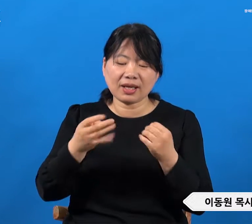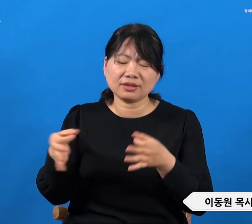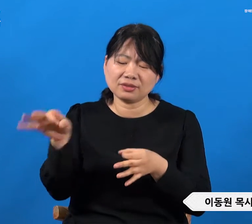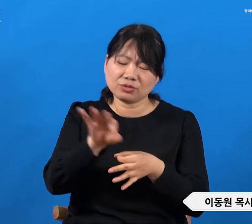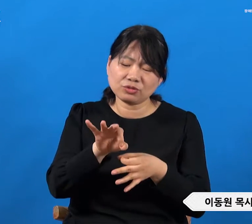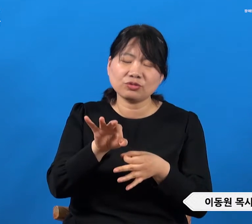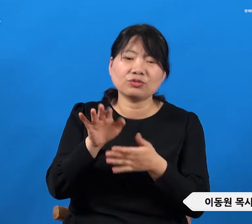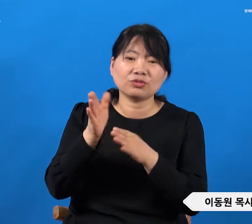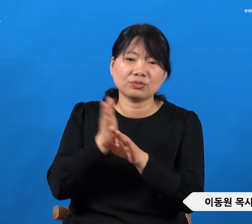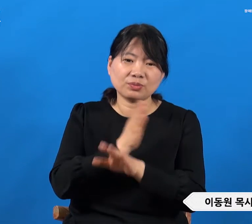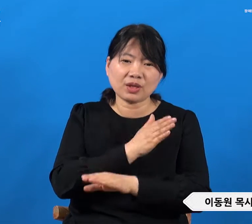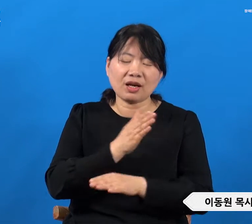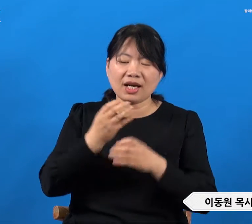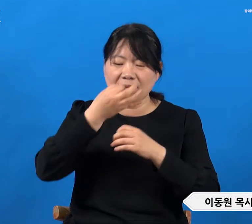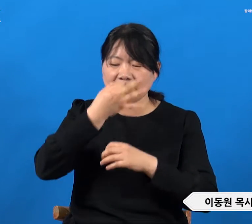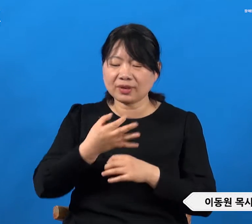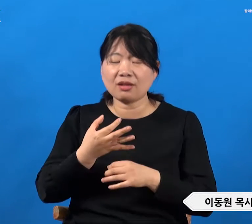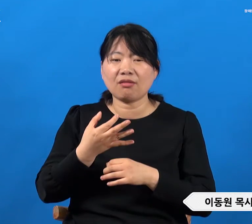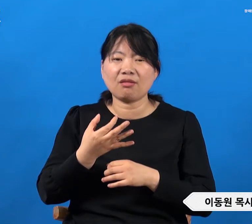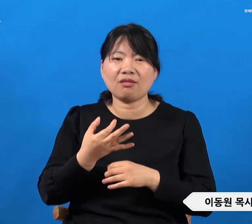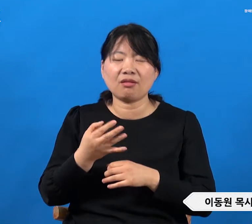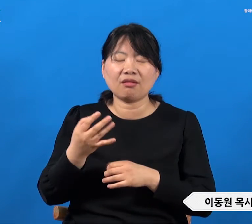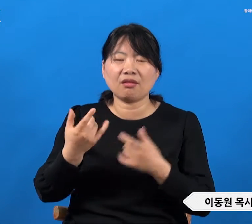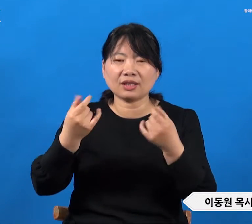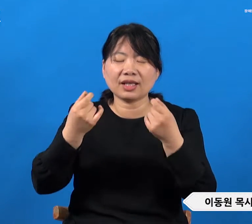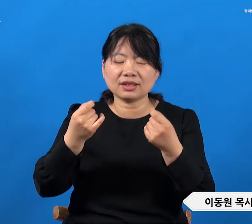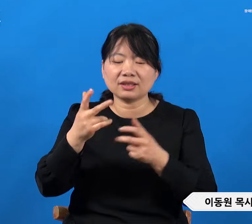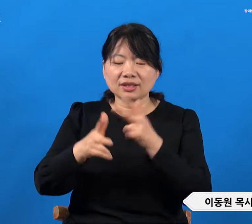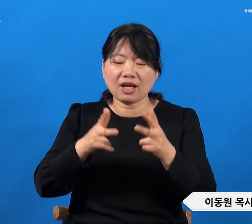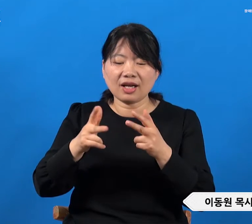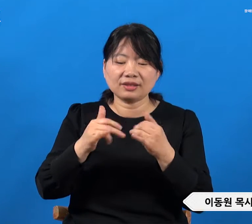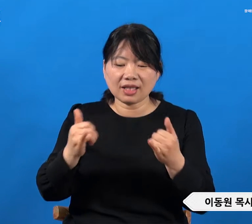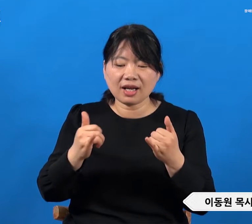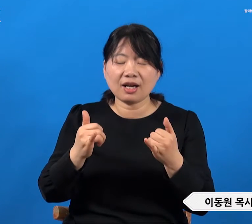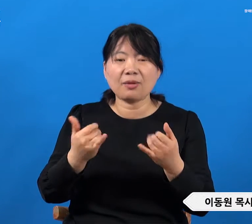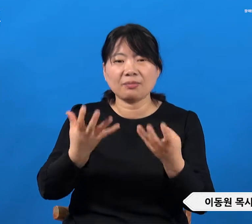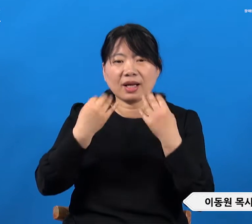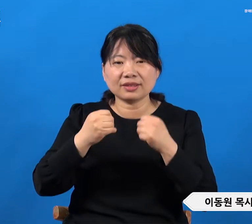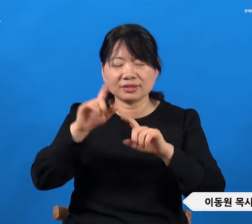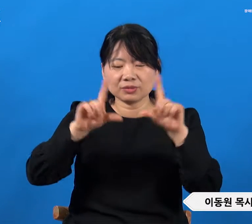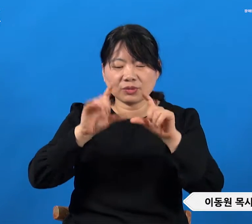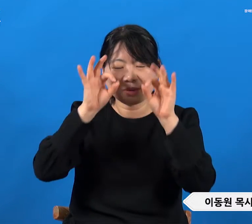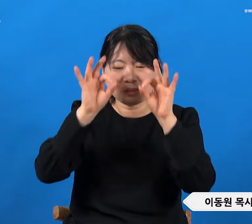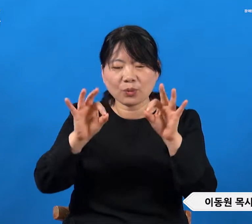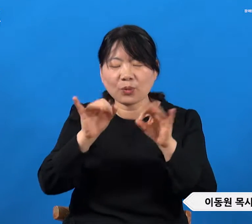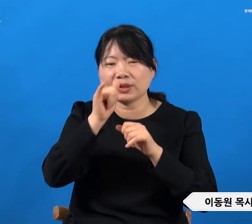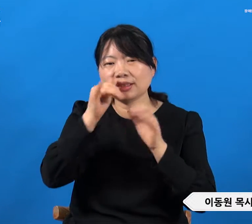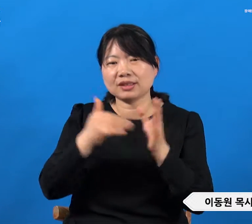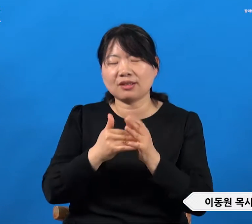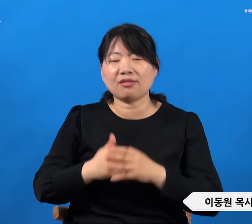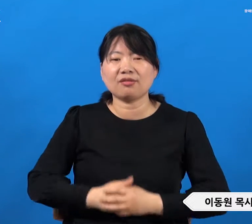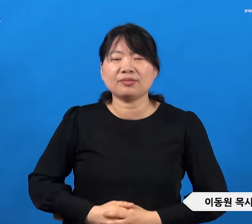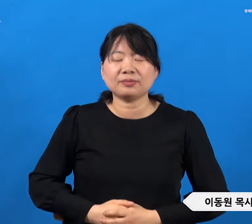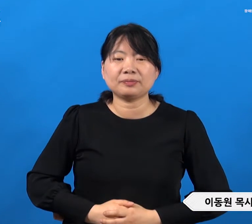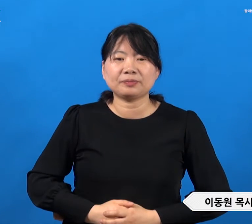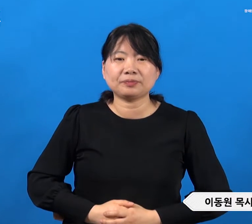많이 부과되면서부터 힘들어하는 그런 사업을 하는 분들이 적지 않은 모습을 볼 수가